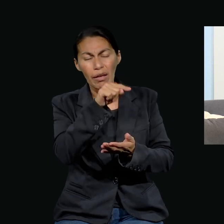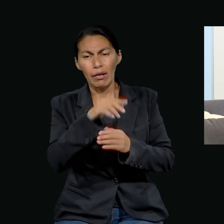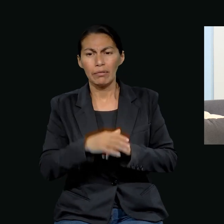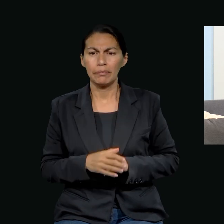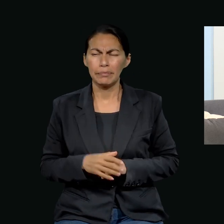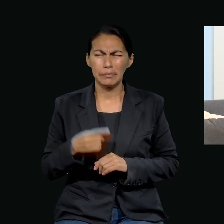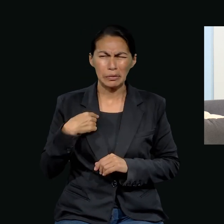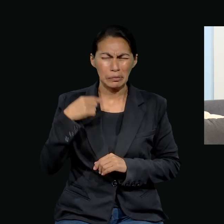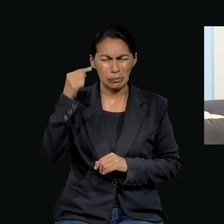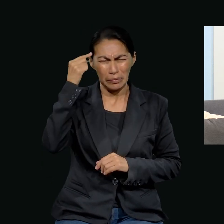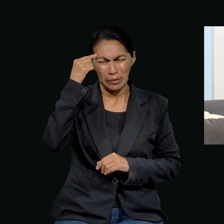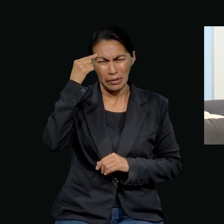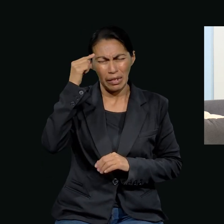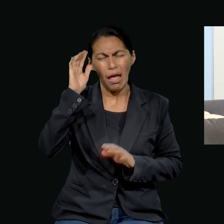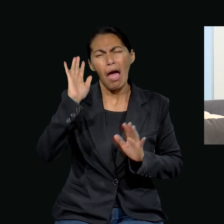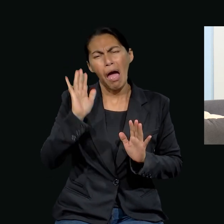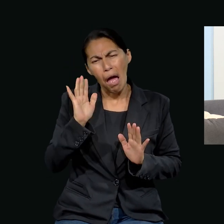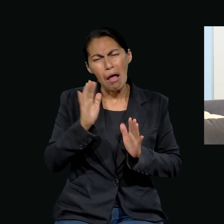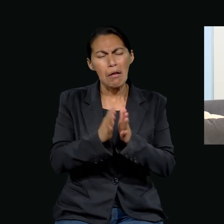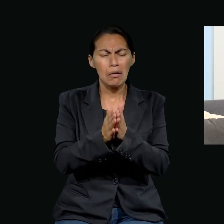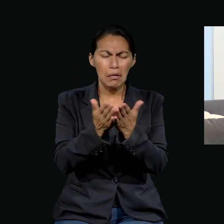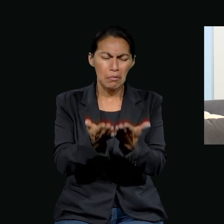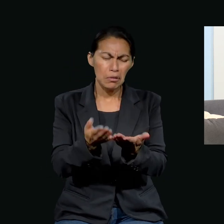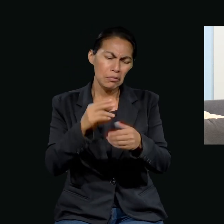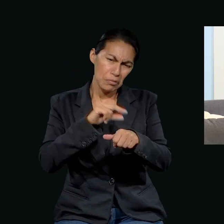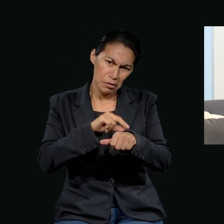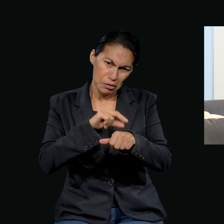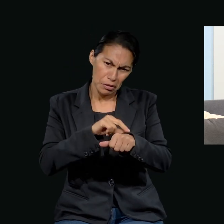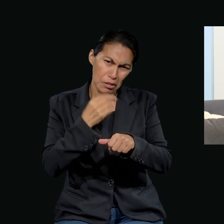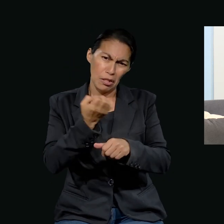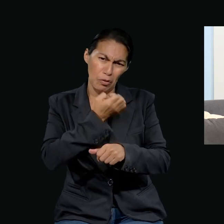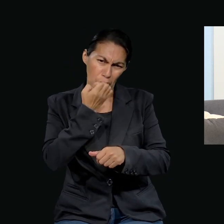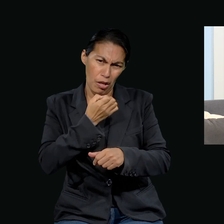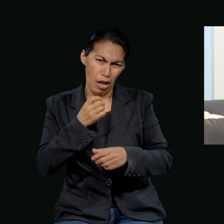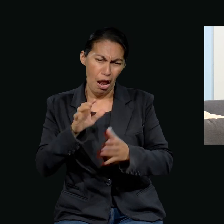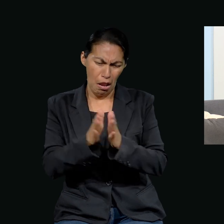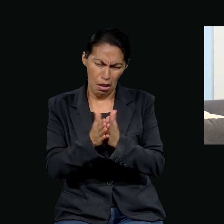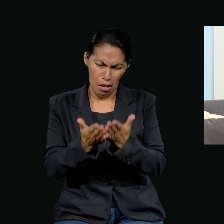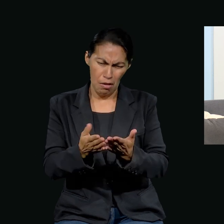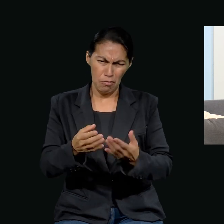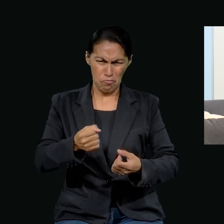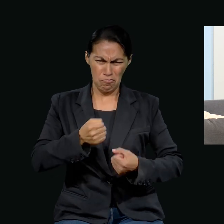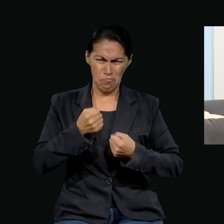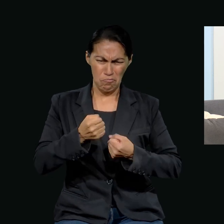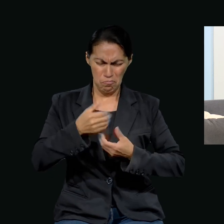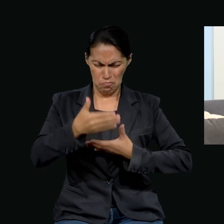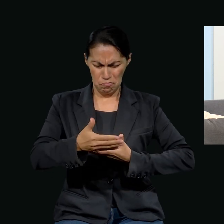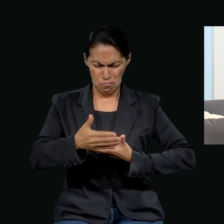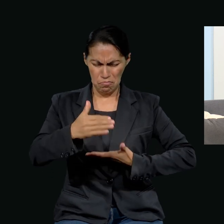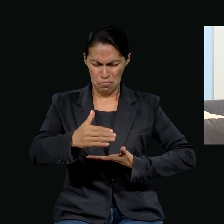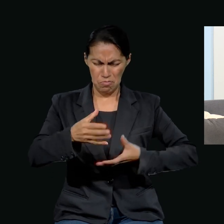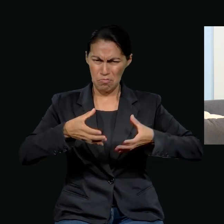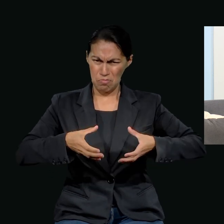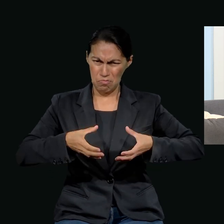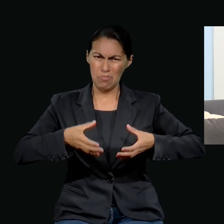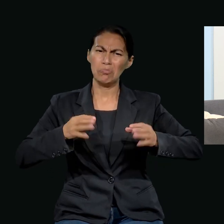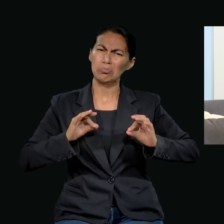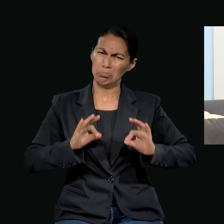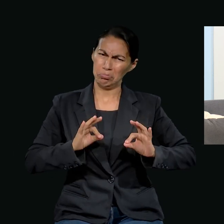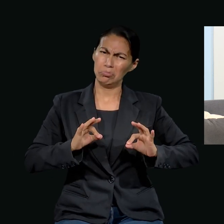Harvison, pensé en primer lugar porque es un libro fuerte, gordo, bien nutrido. Oiga,